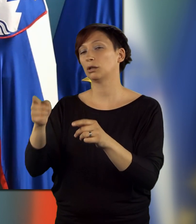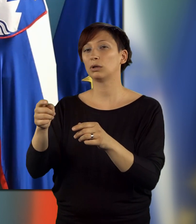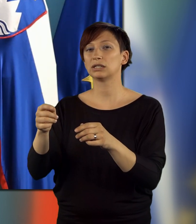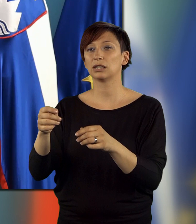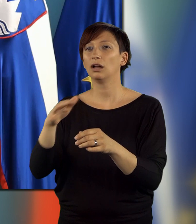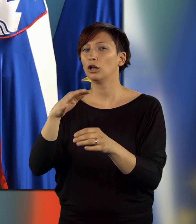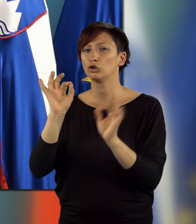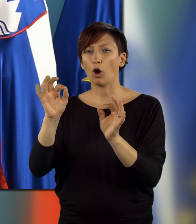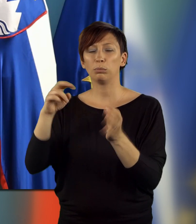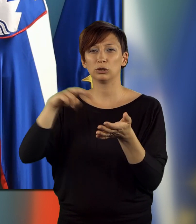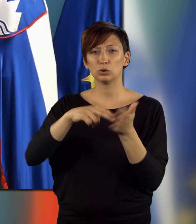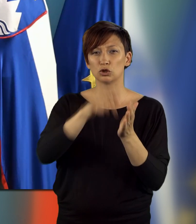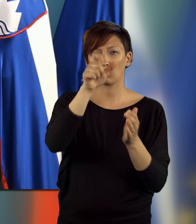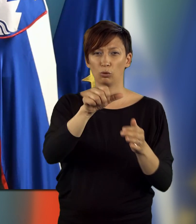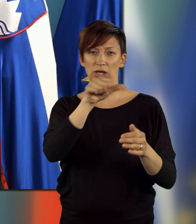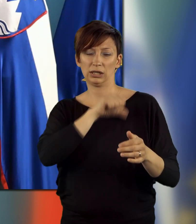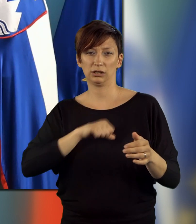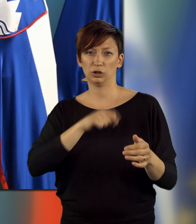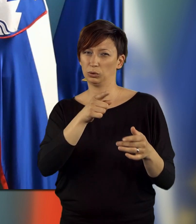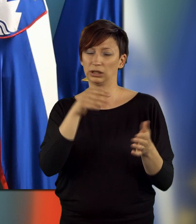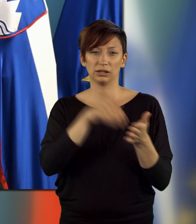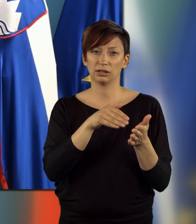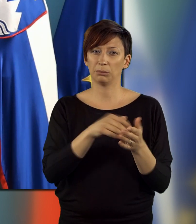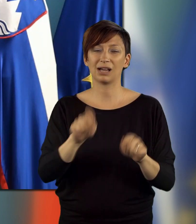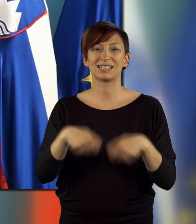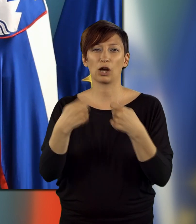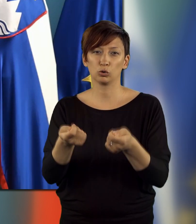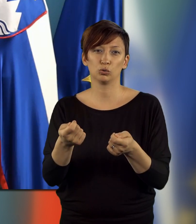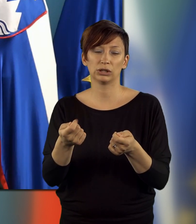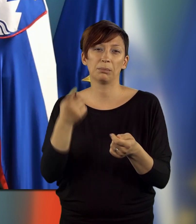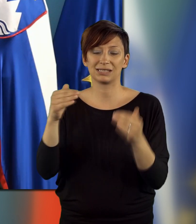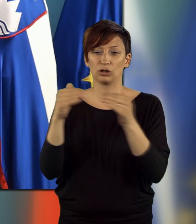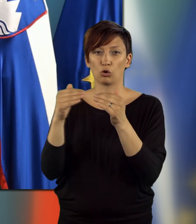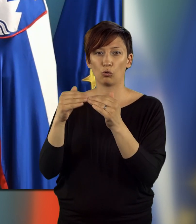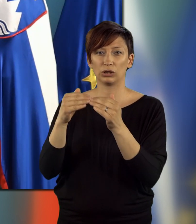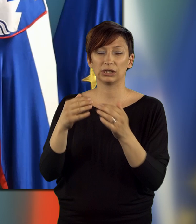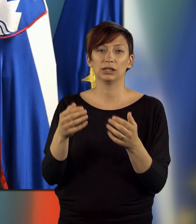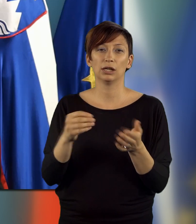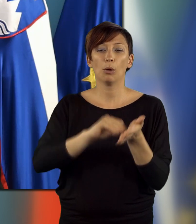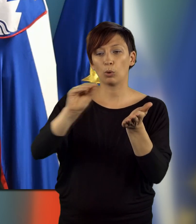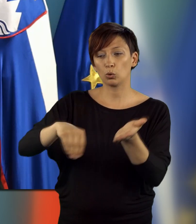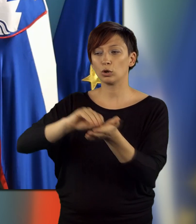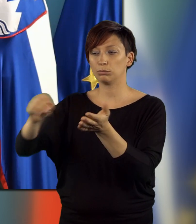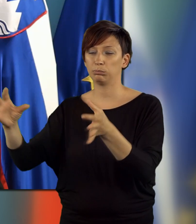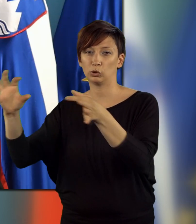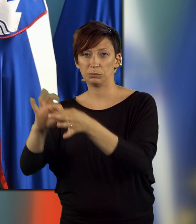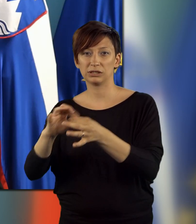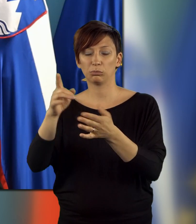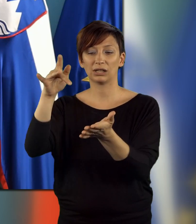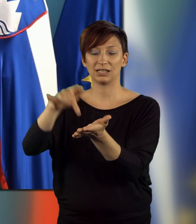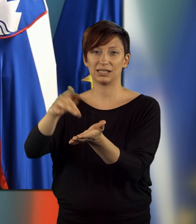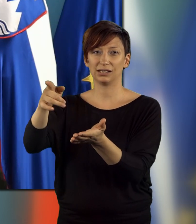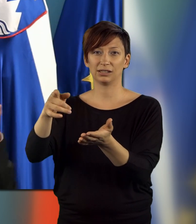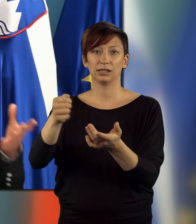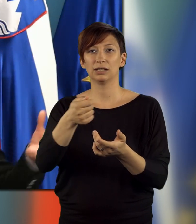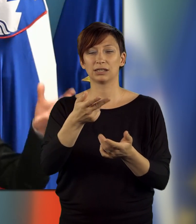vsaj nekaj tako izverziranih kirurgov, je potrebno zagotoviti ali pa se dogovoriti, skleniti pogodbo, da bo